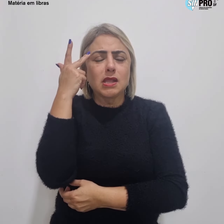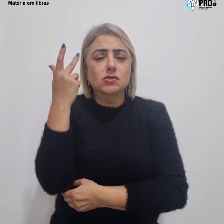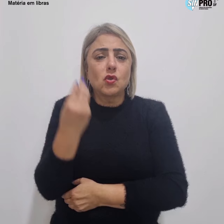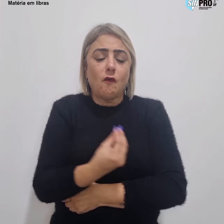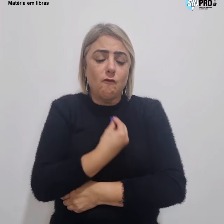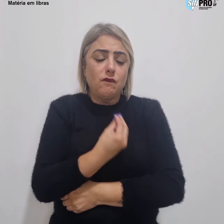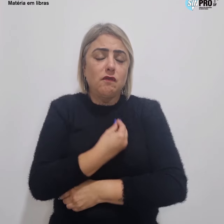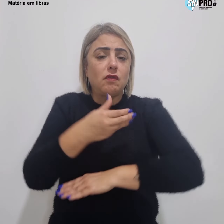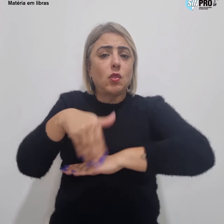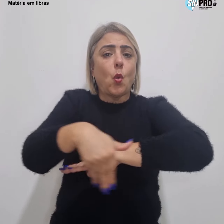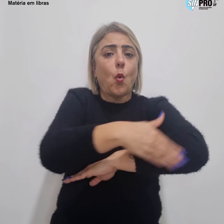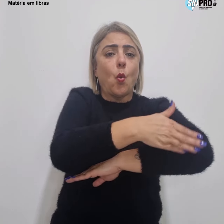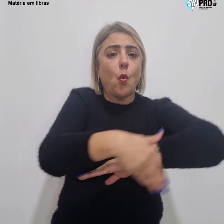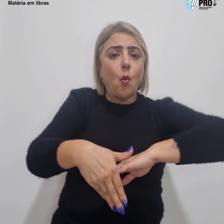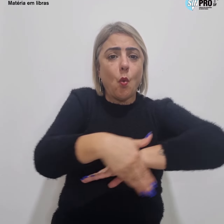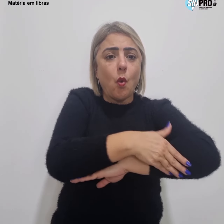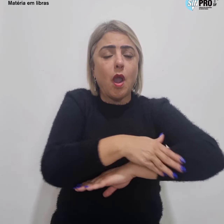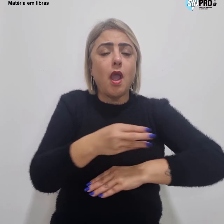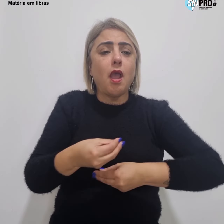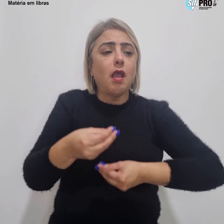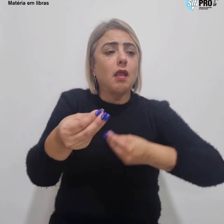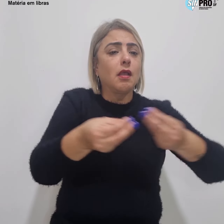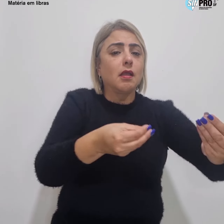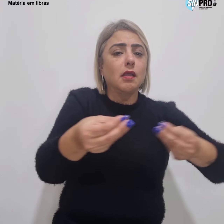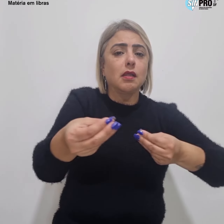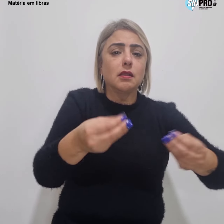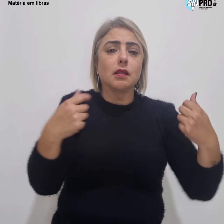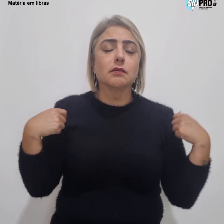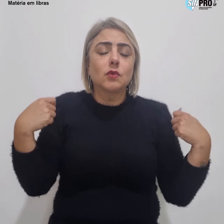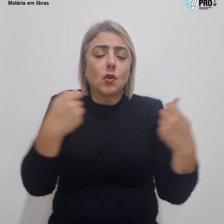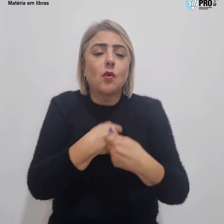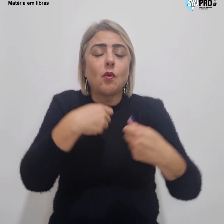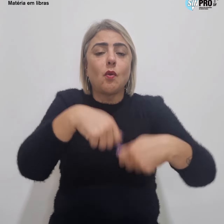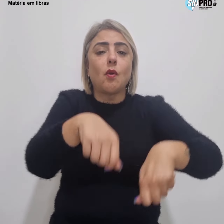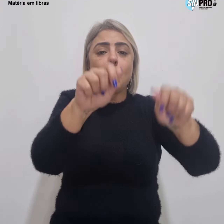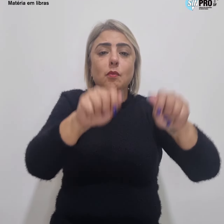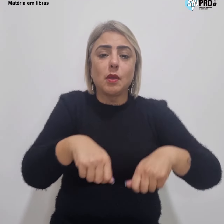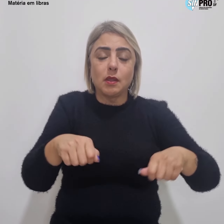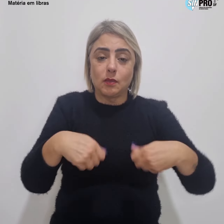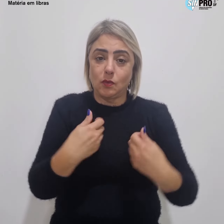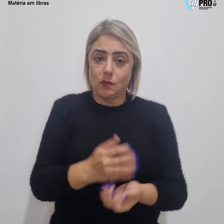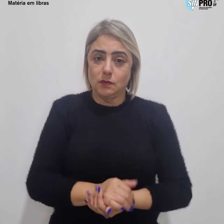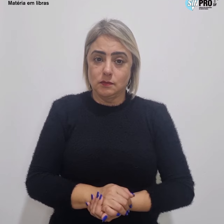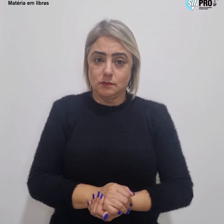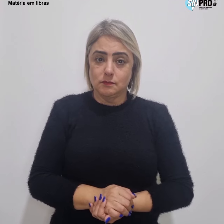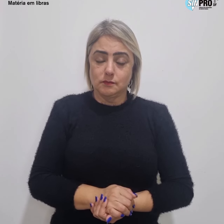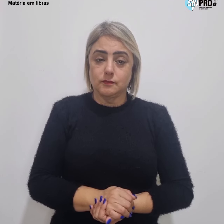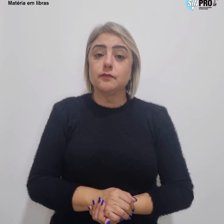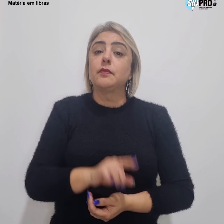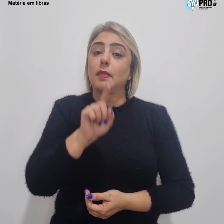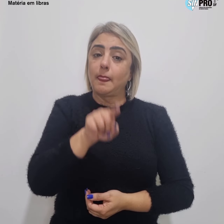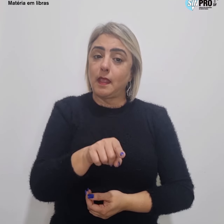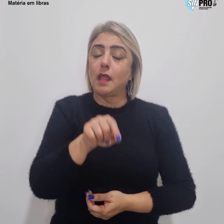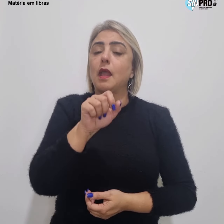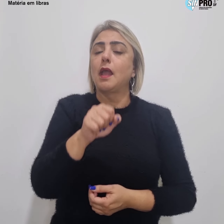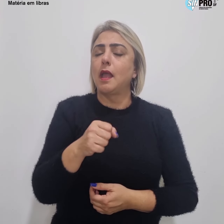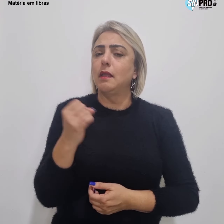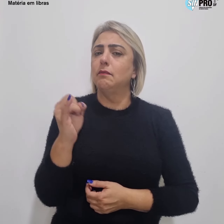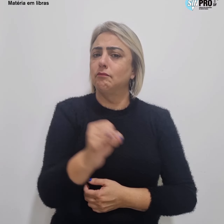de rua e entregamos os cobertores e os agasalhos. Isso é muito importante